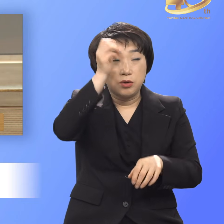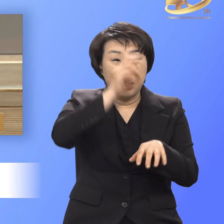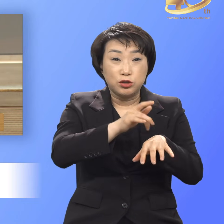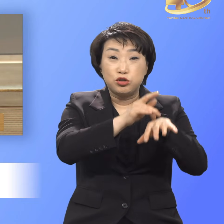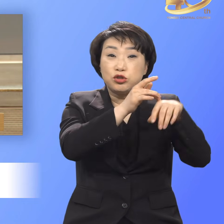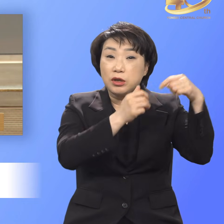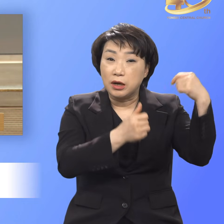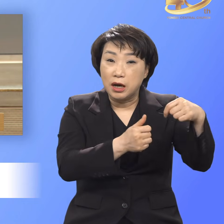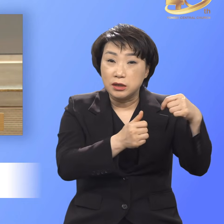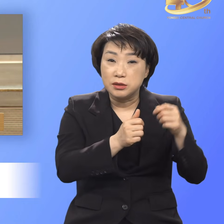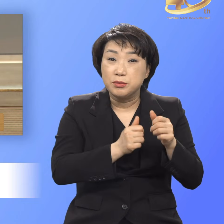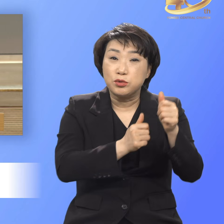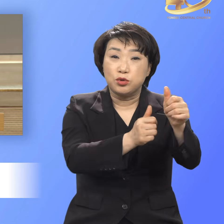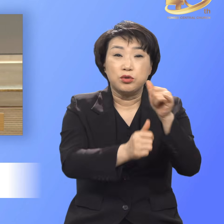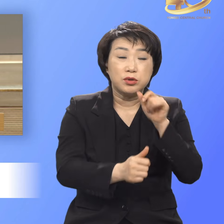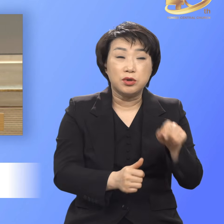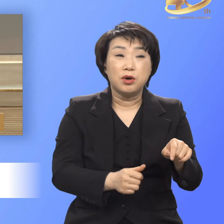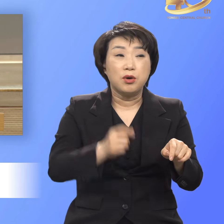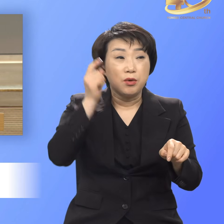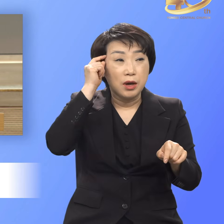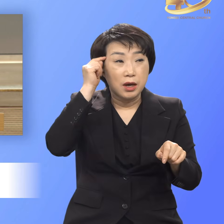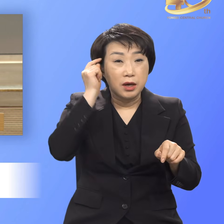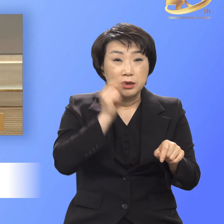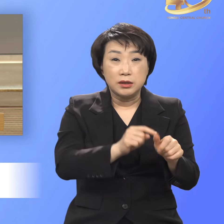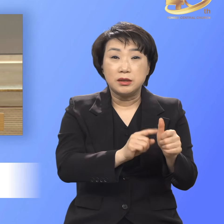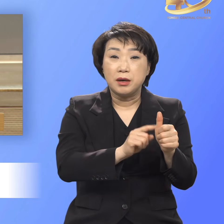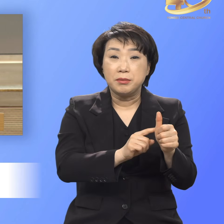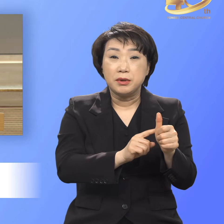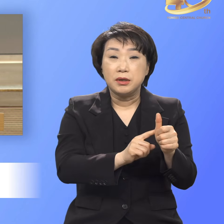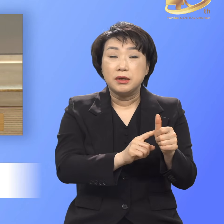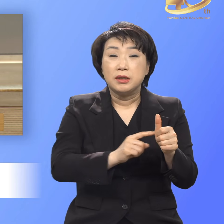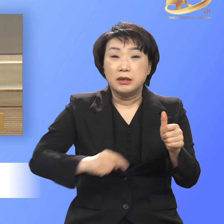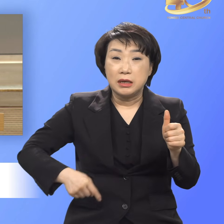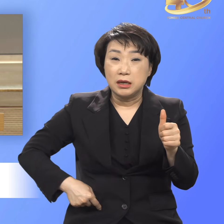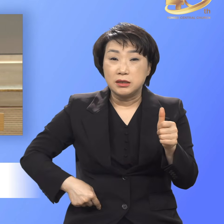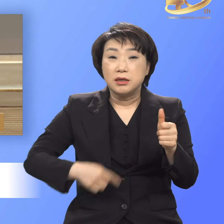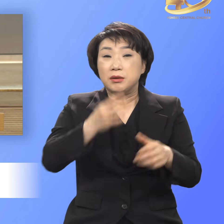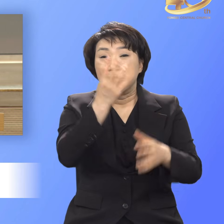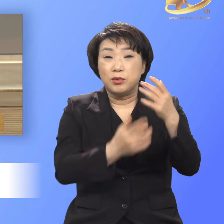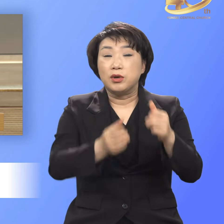하는 영과 귀신의 가르침을 쫓으리라 하셨으니,